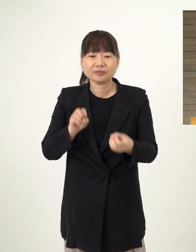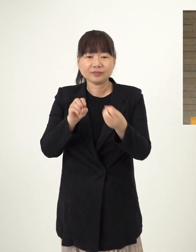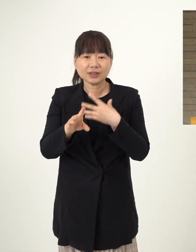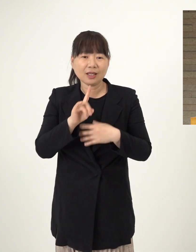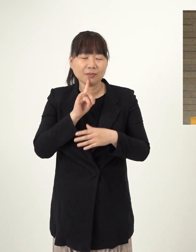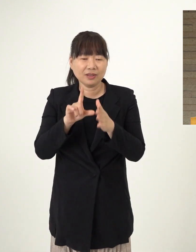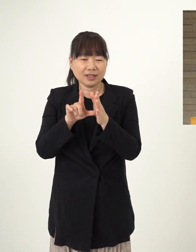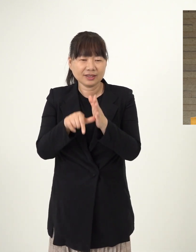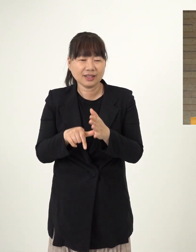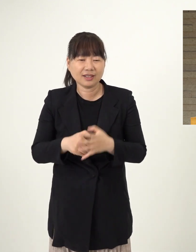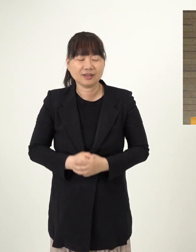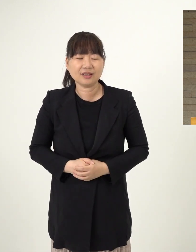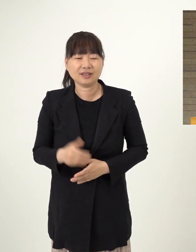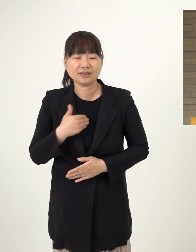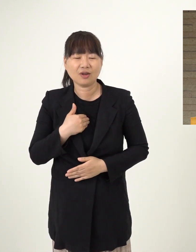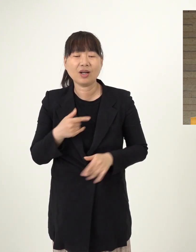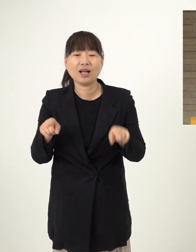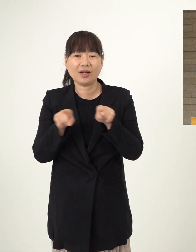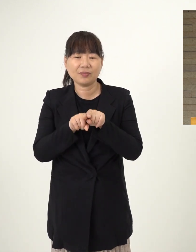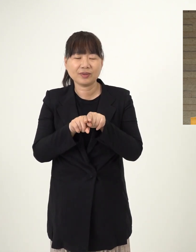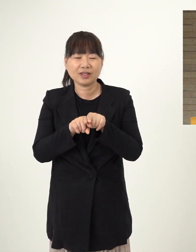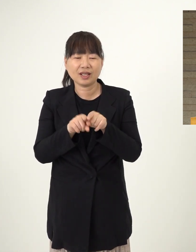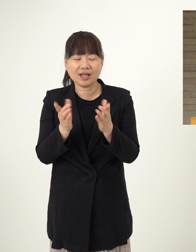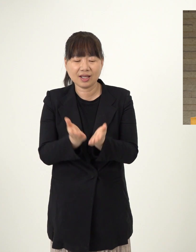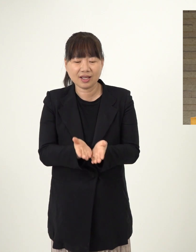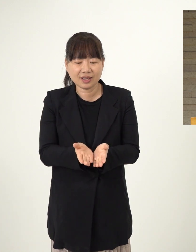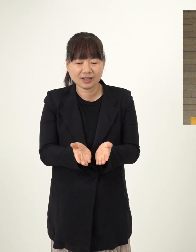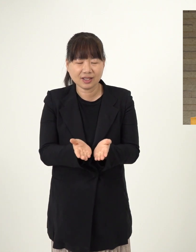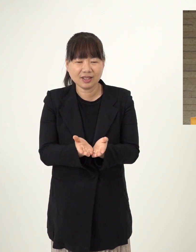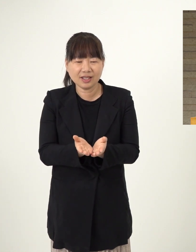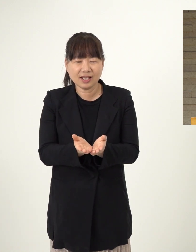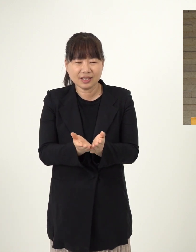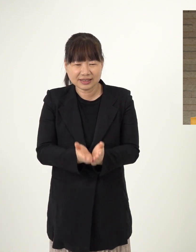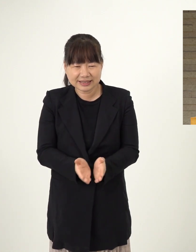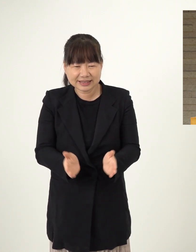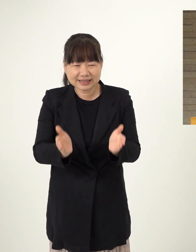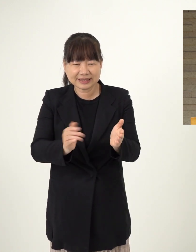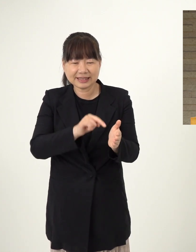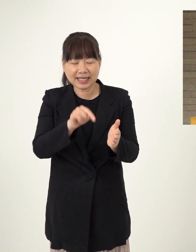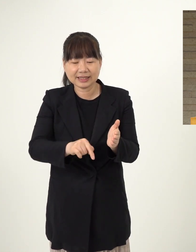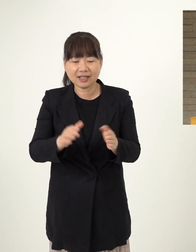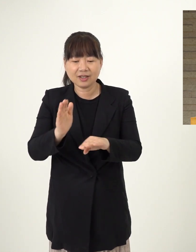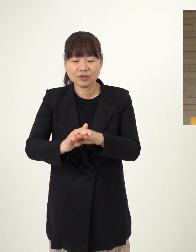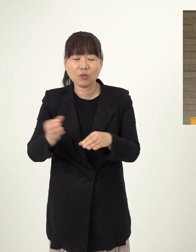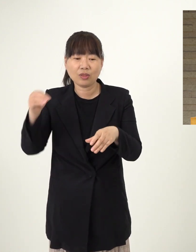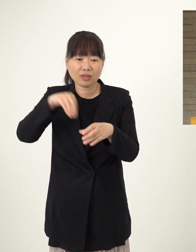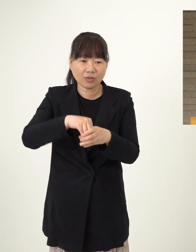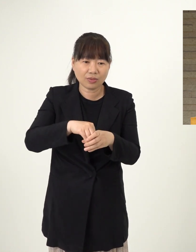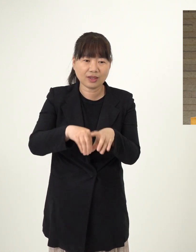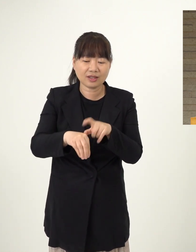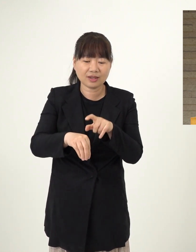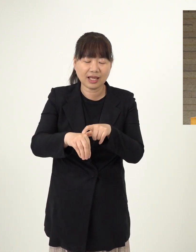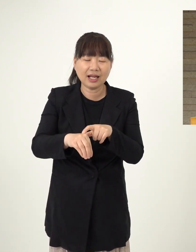대답하여 이르되 나와 함께 그릇에 손을 놓는 그가 나를 팔리라.